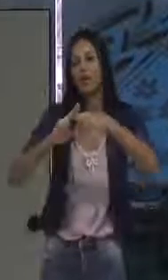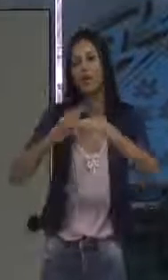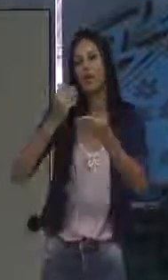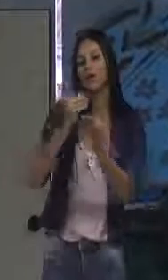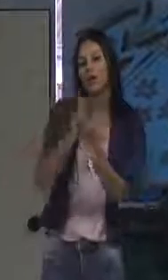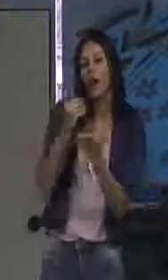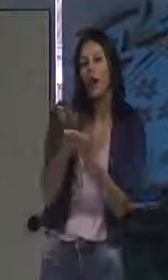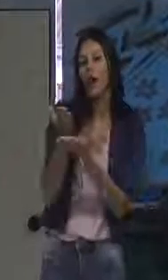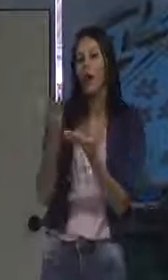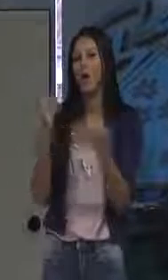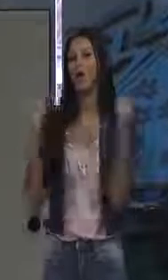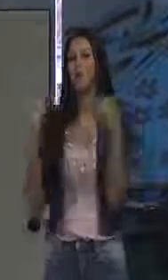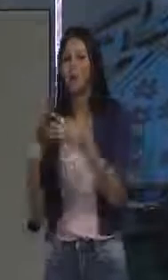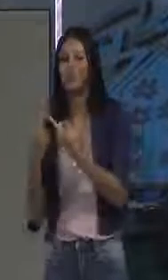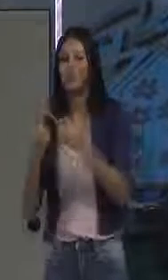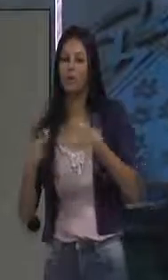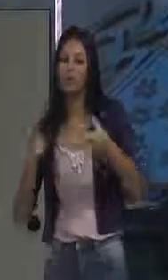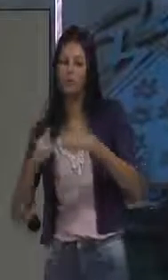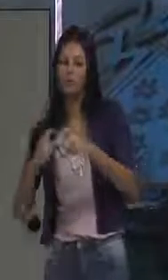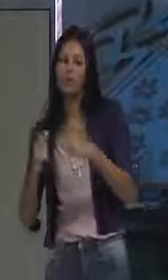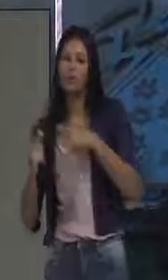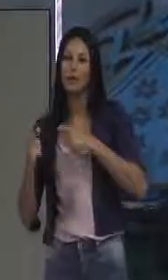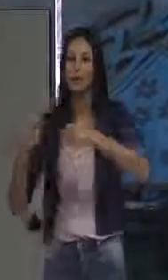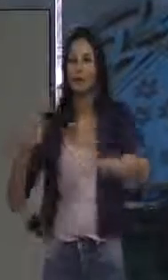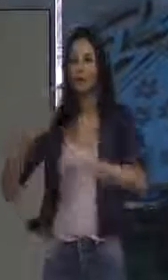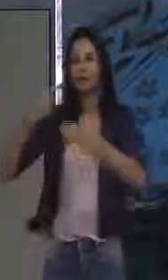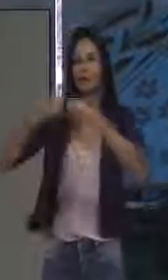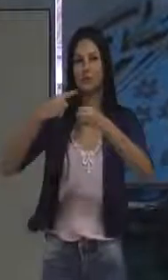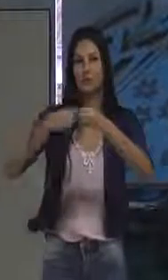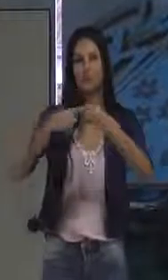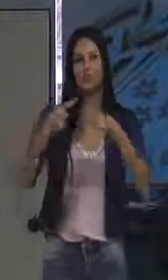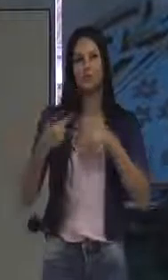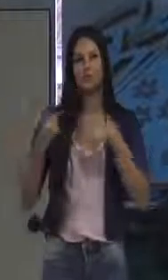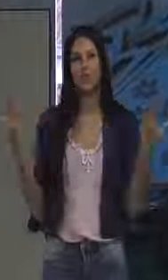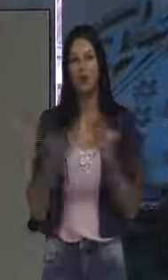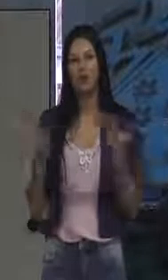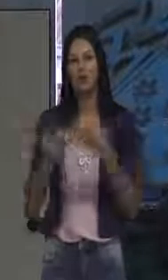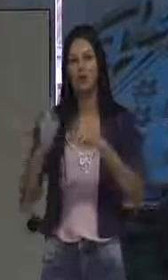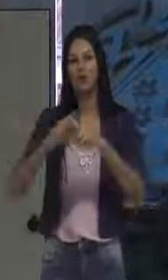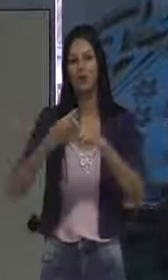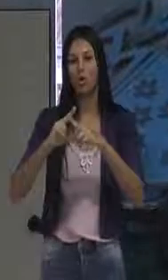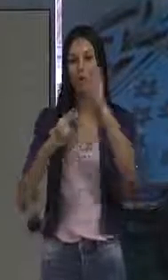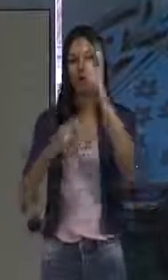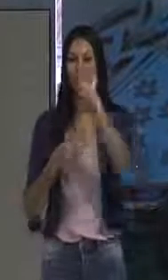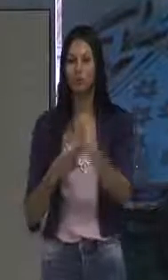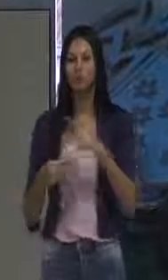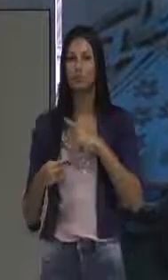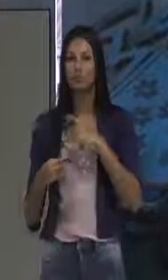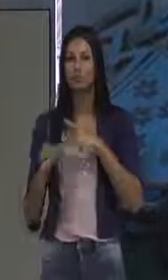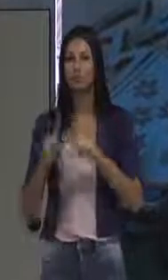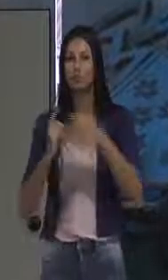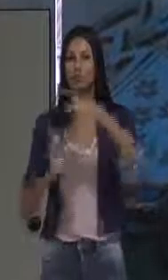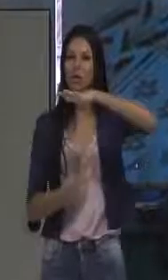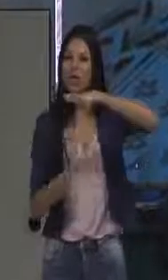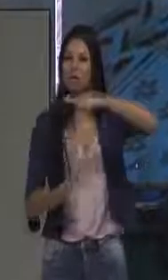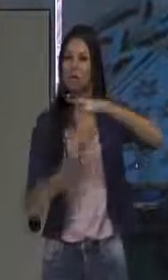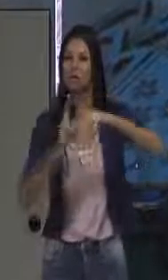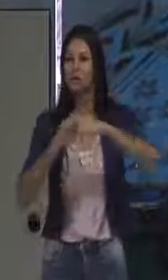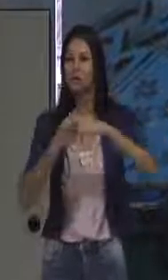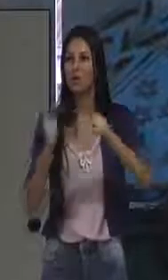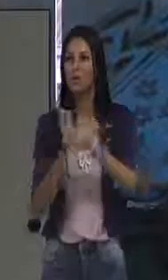poucas instituições que existem na cidade. Então, existe agora, além da Chocosul, o pessoal do Cacau Fino, que chama Associação Cacau Sul